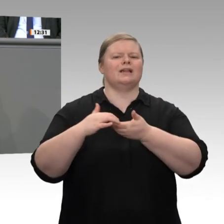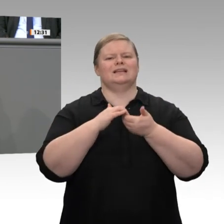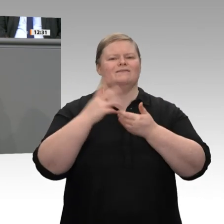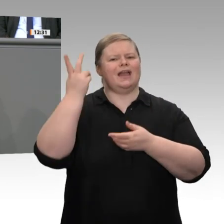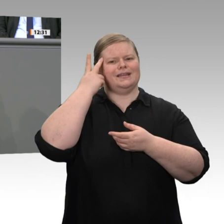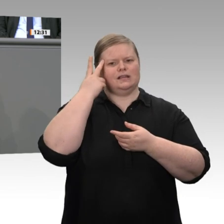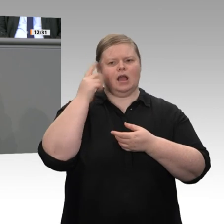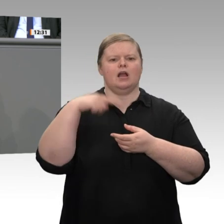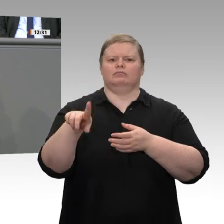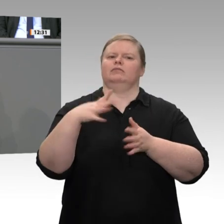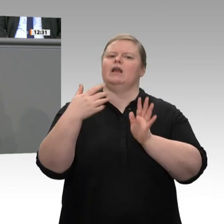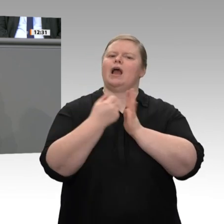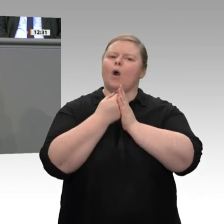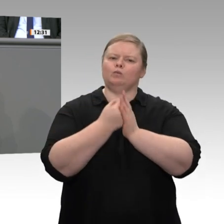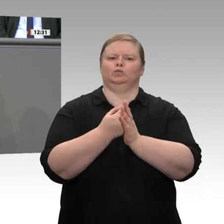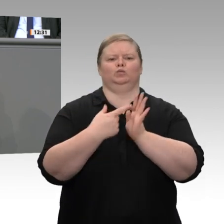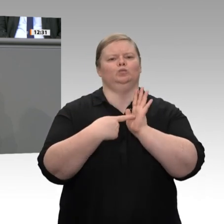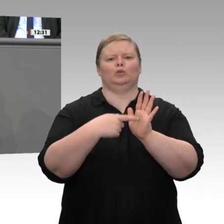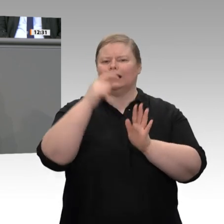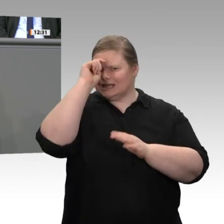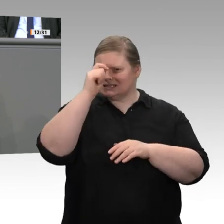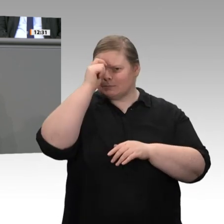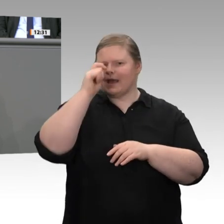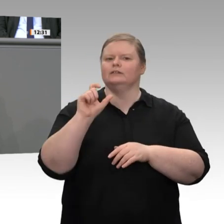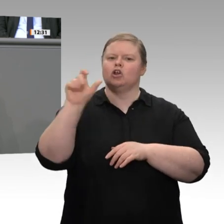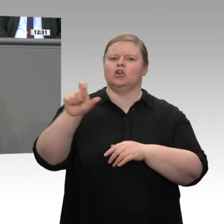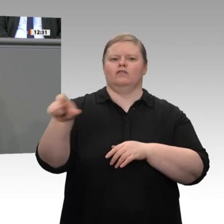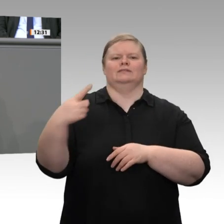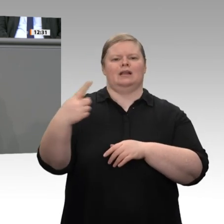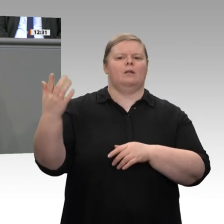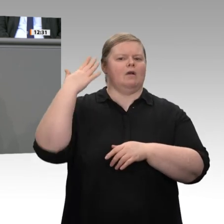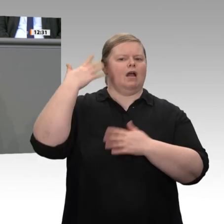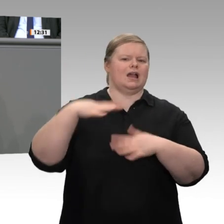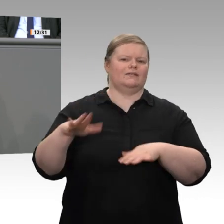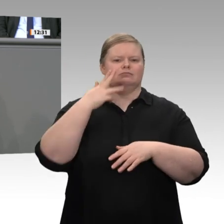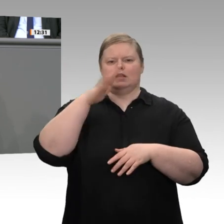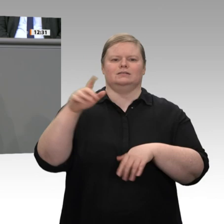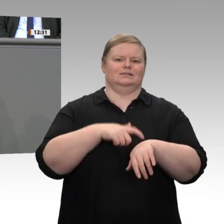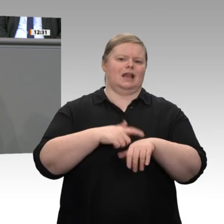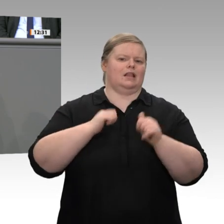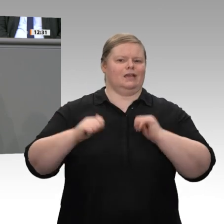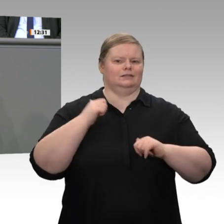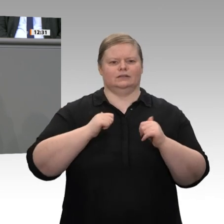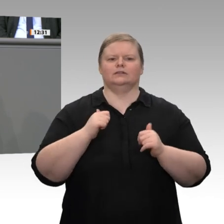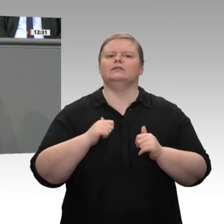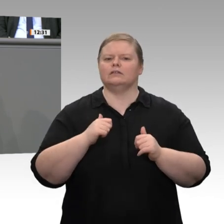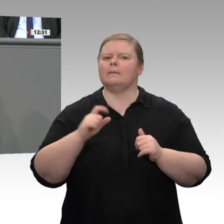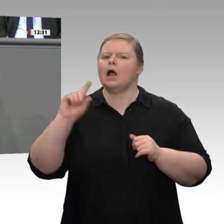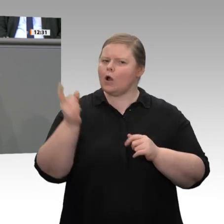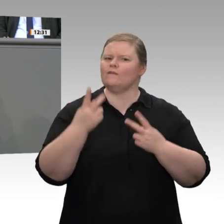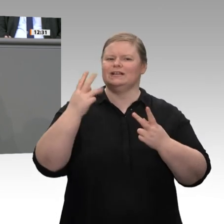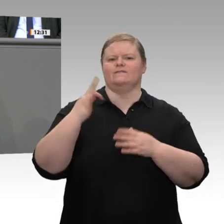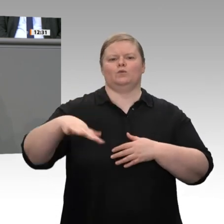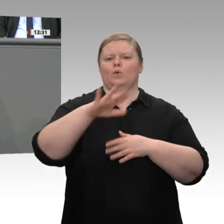selbst, für unser demokratisches, freies Gemeinwesen so unfassbar wichtig, zu erinnern, nicht zu